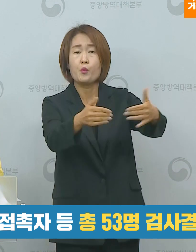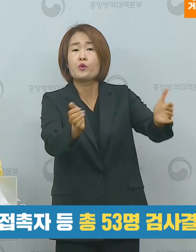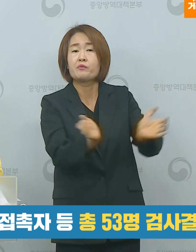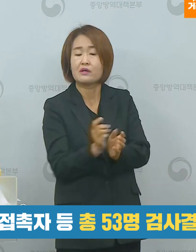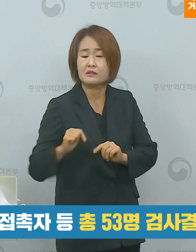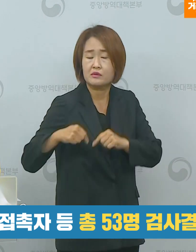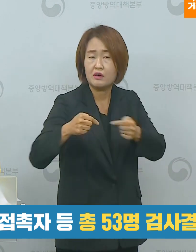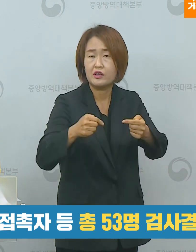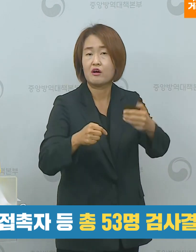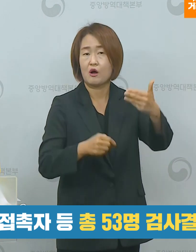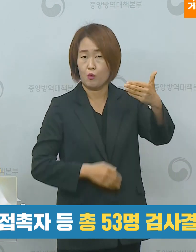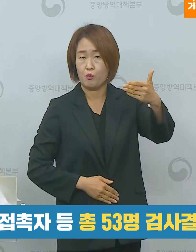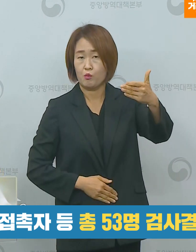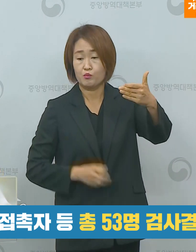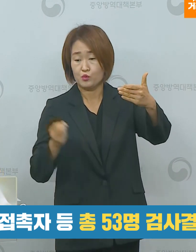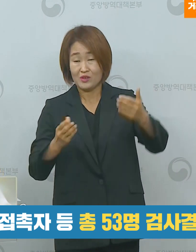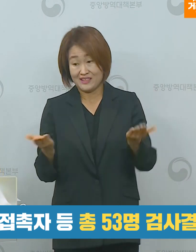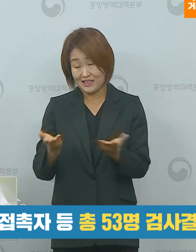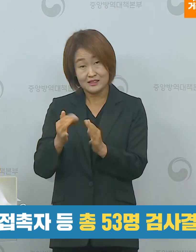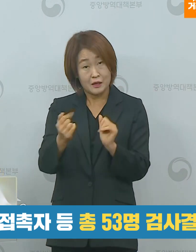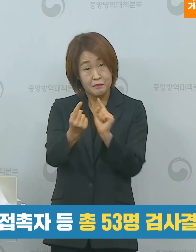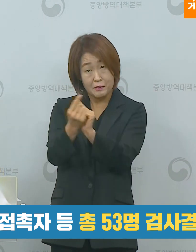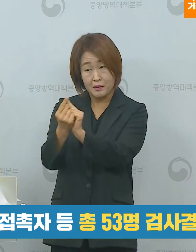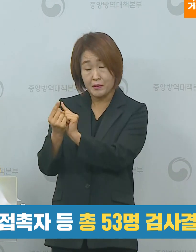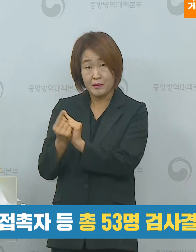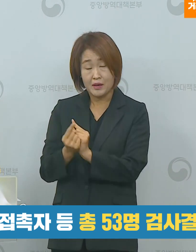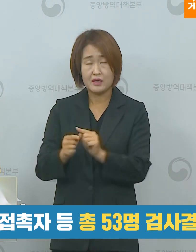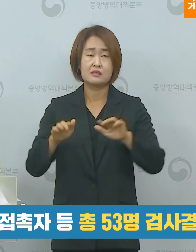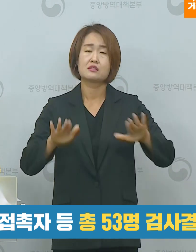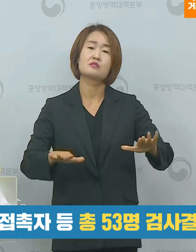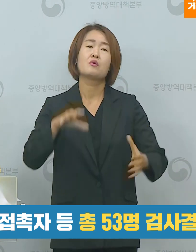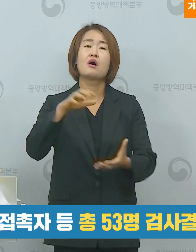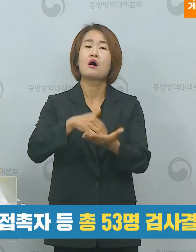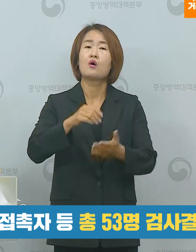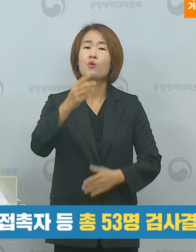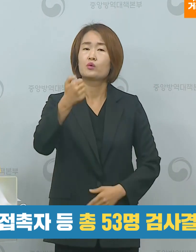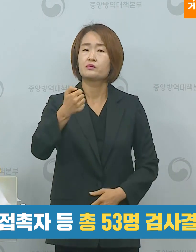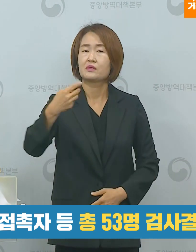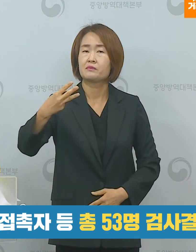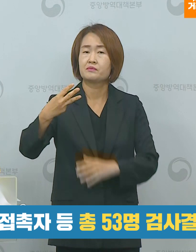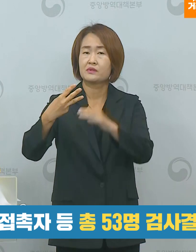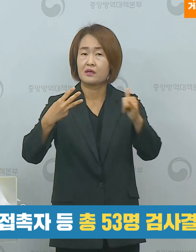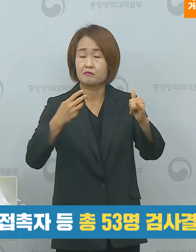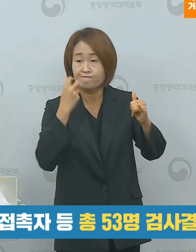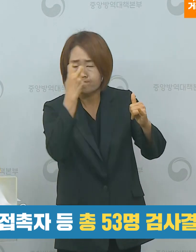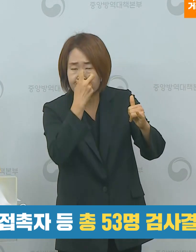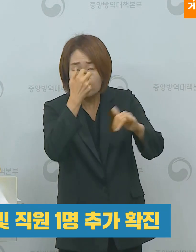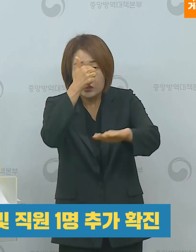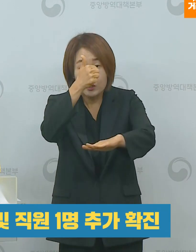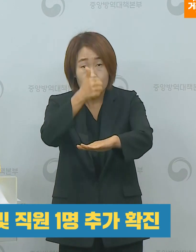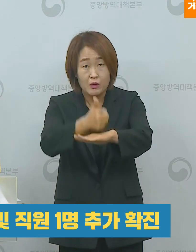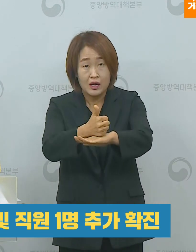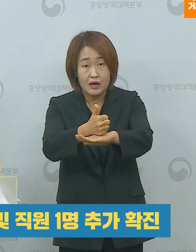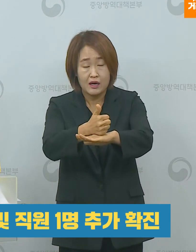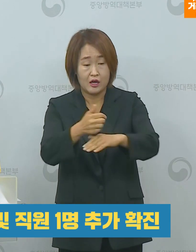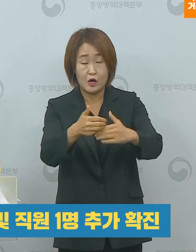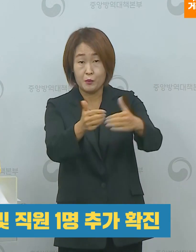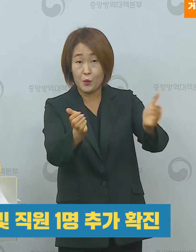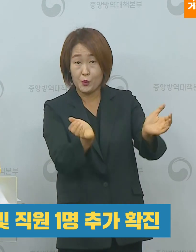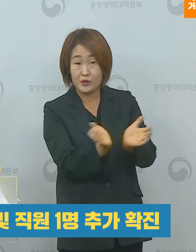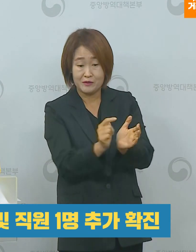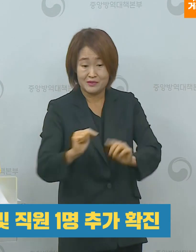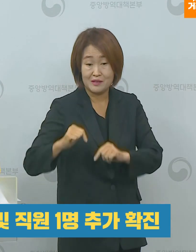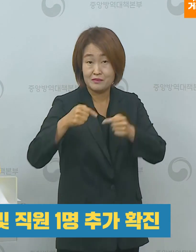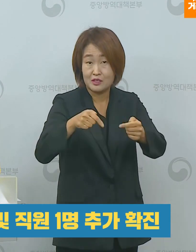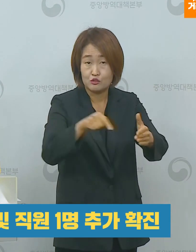19명, 그리고 직장 접촉자 등 현재까지 총 53명에 대한 검사 결과 모임 참석자